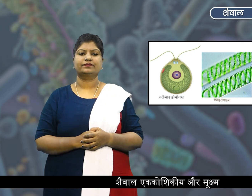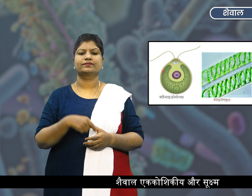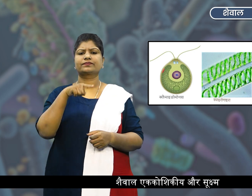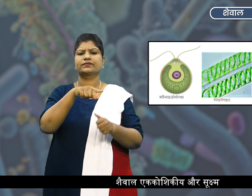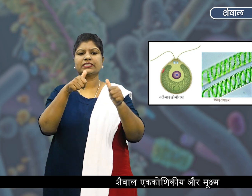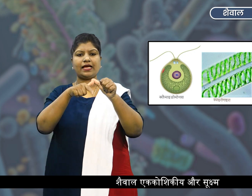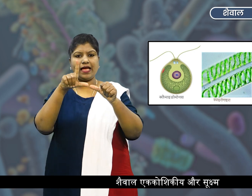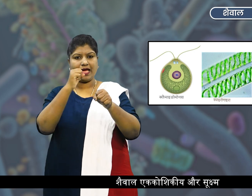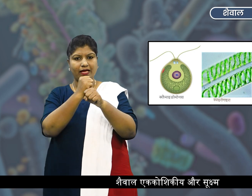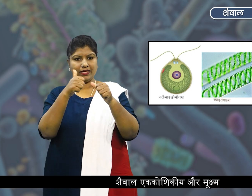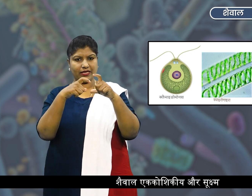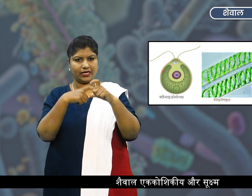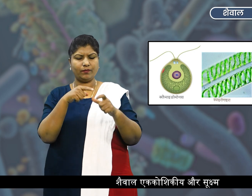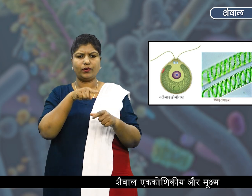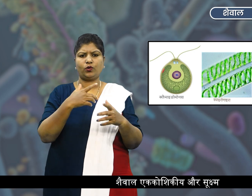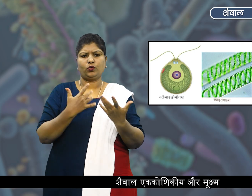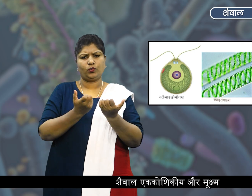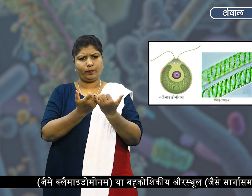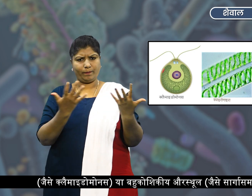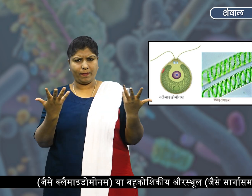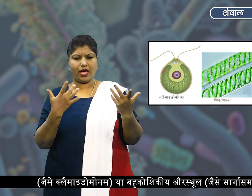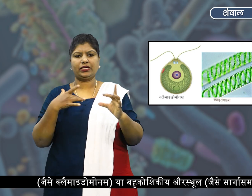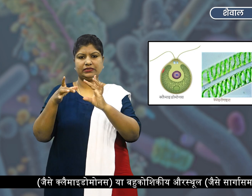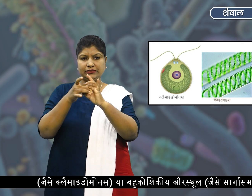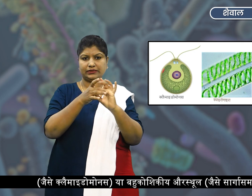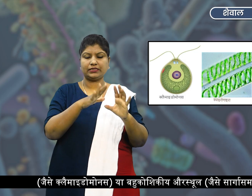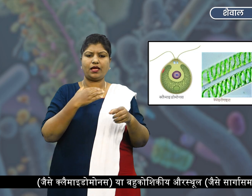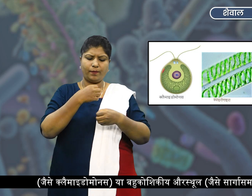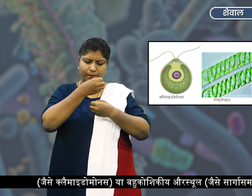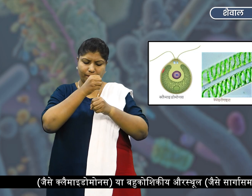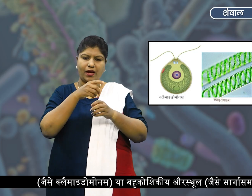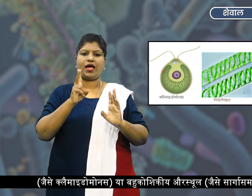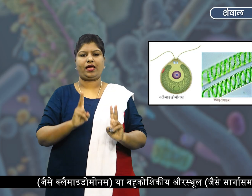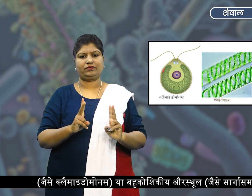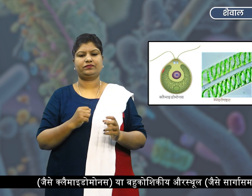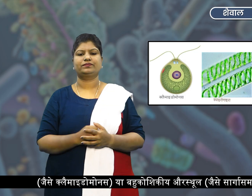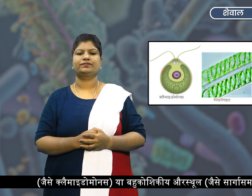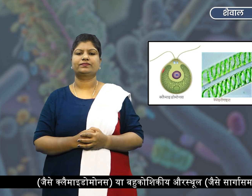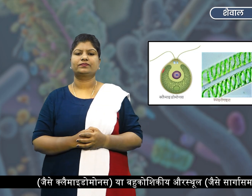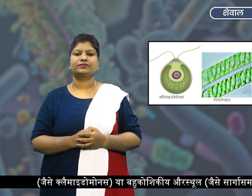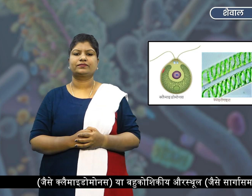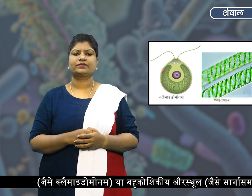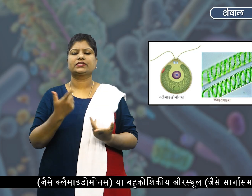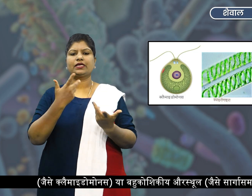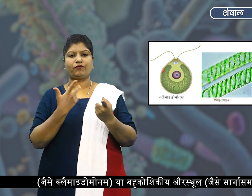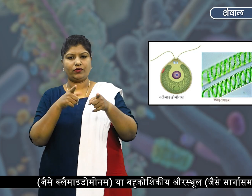शैवाल एकाकी शिक्षयी और सूक्ष्म या बहुकोशिकीय और स्थूल हो सकते हैं, जैसे